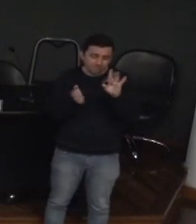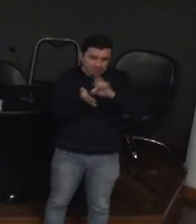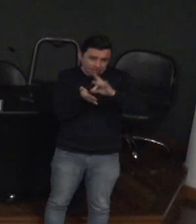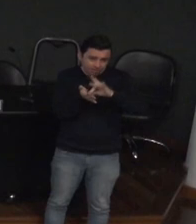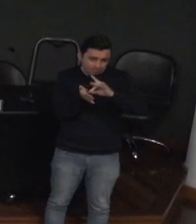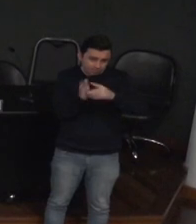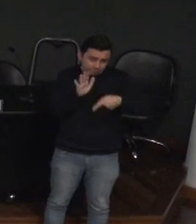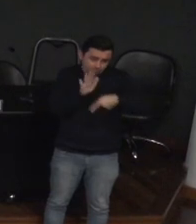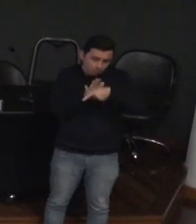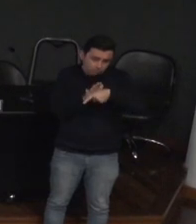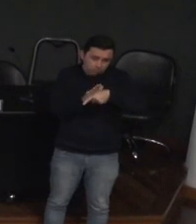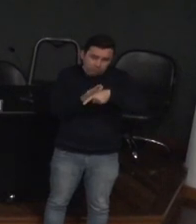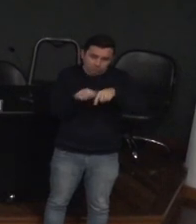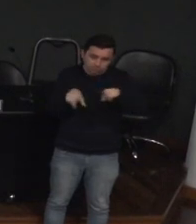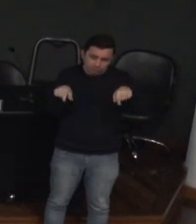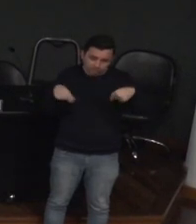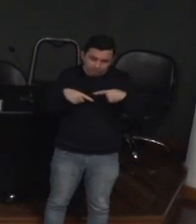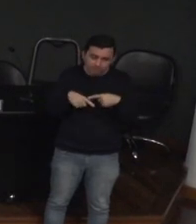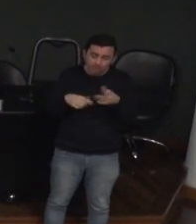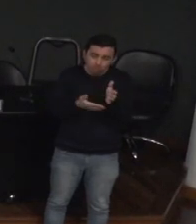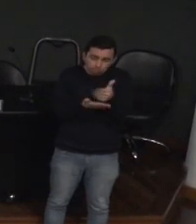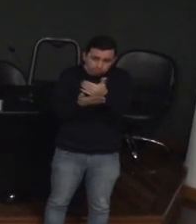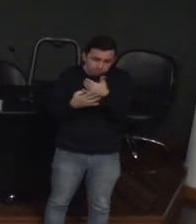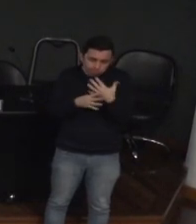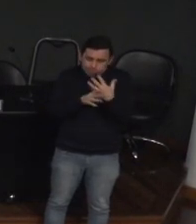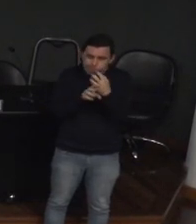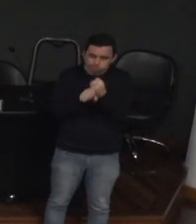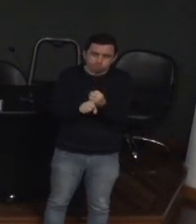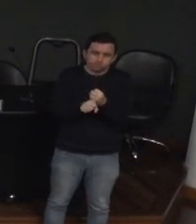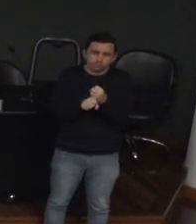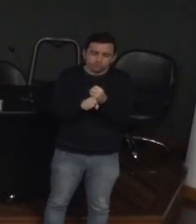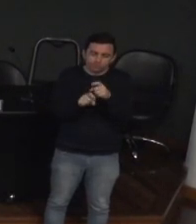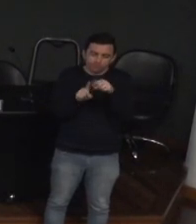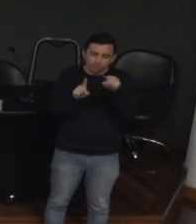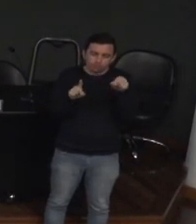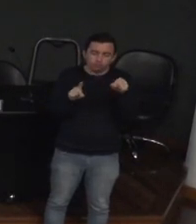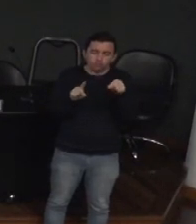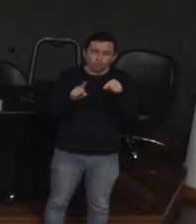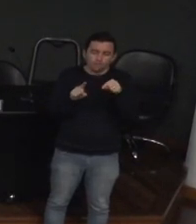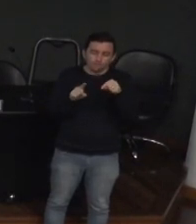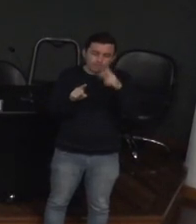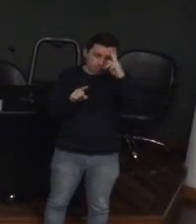do gabinete, que é a coleta dos dados pessoais